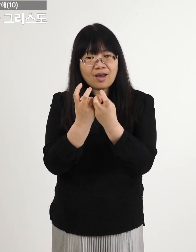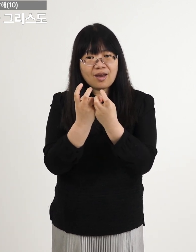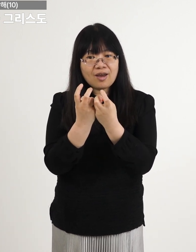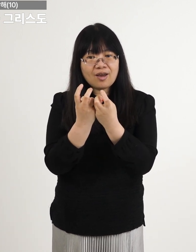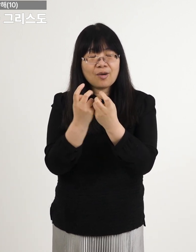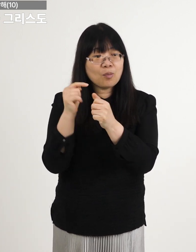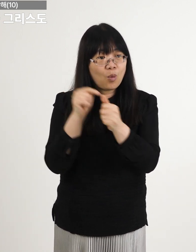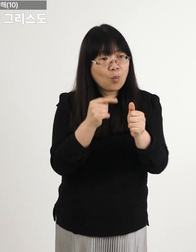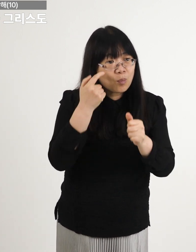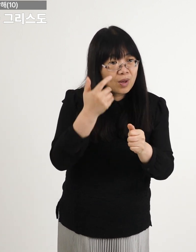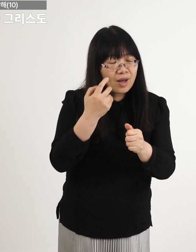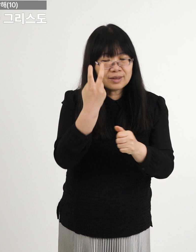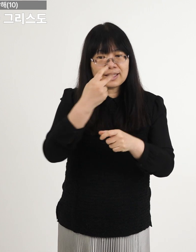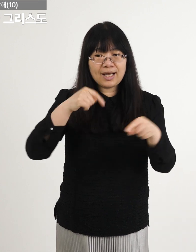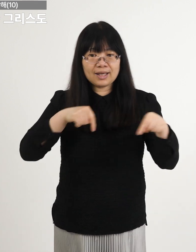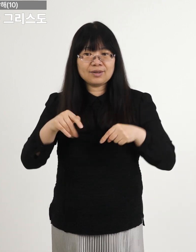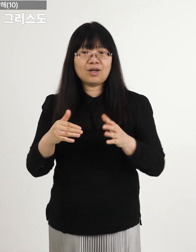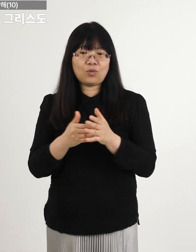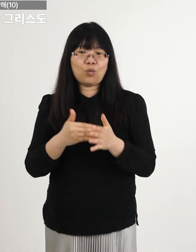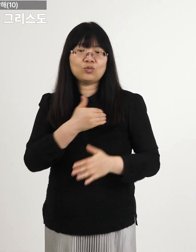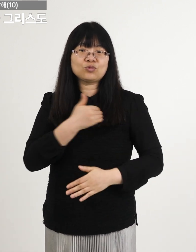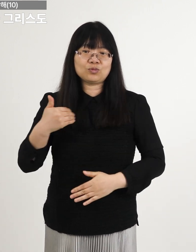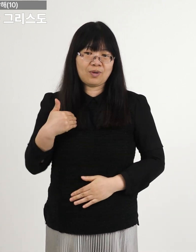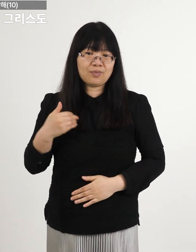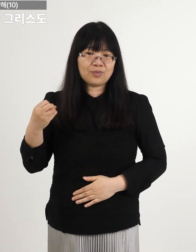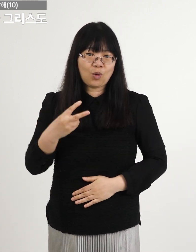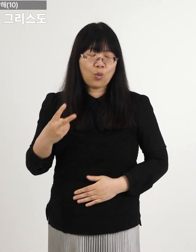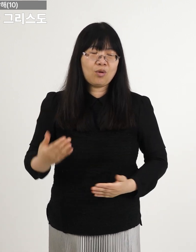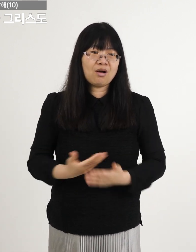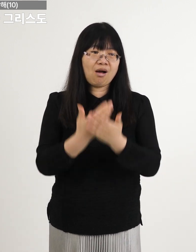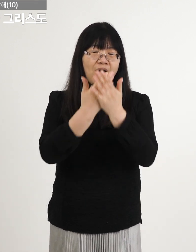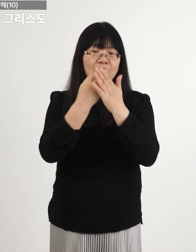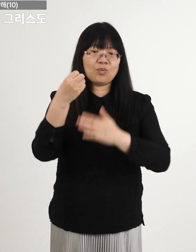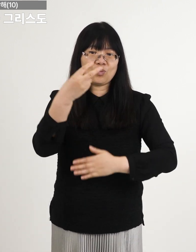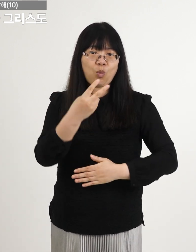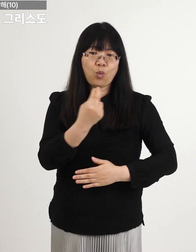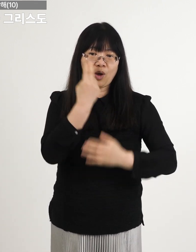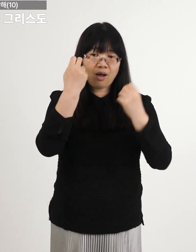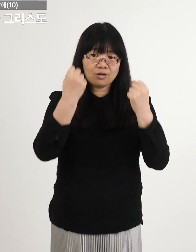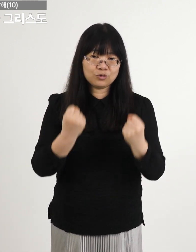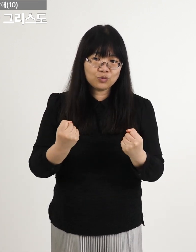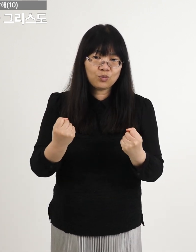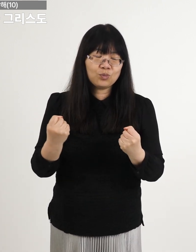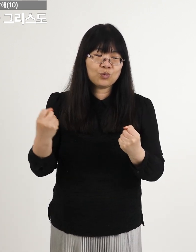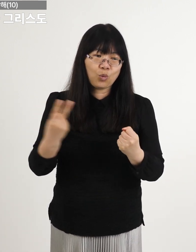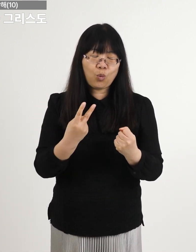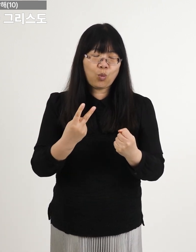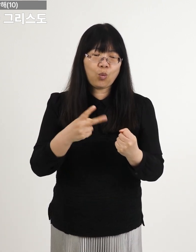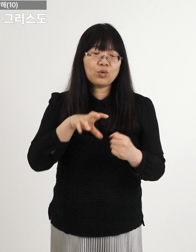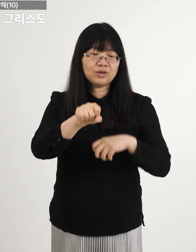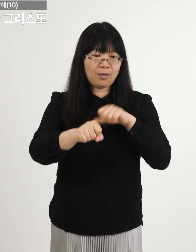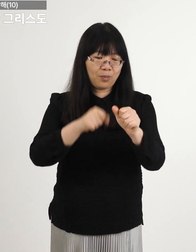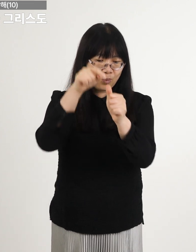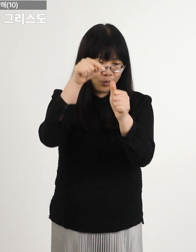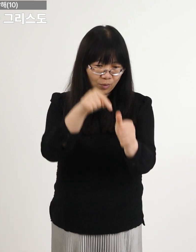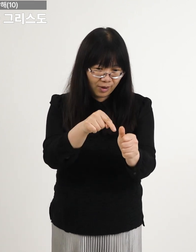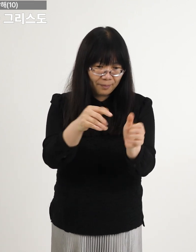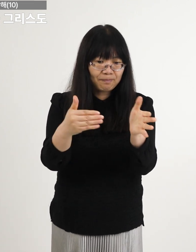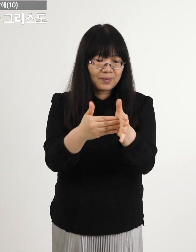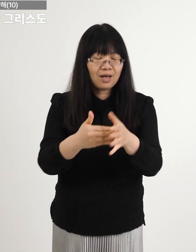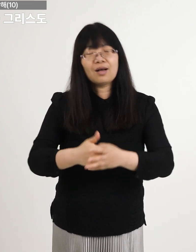명령하셨죠? 다스리고 충만하고 번성하고 생육하고 정복하라고